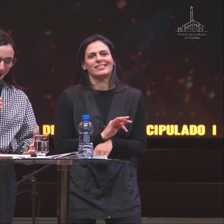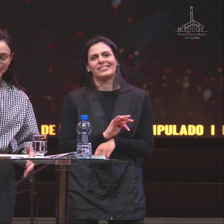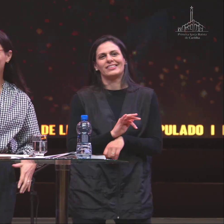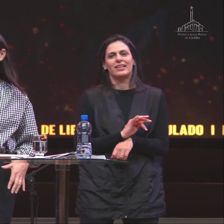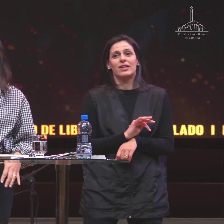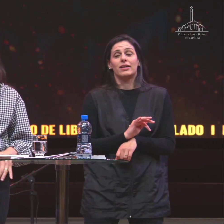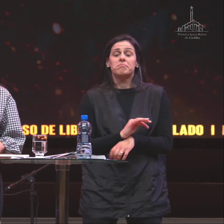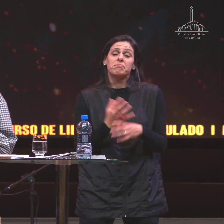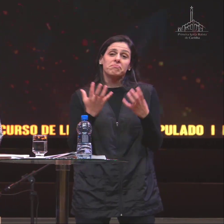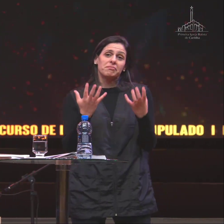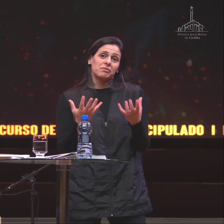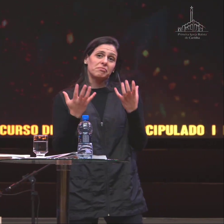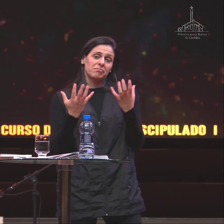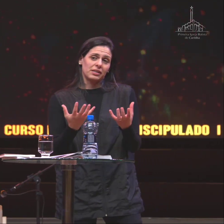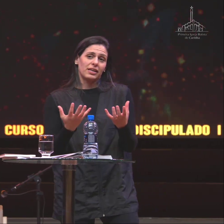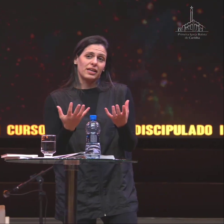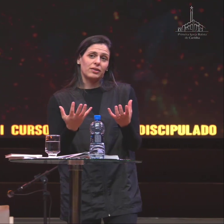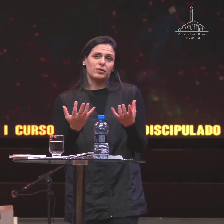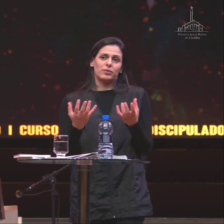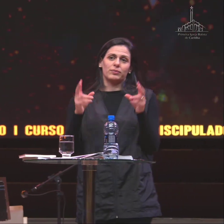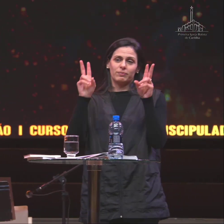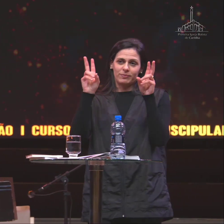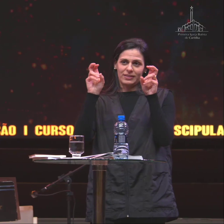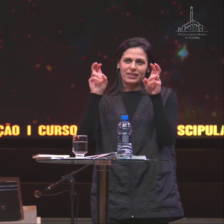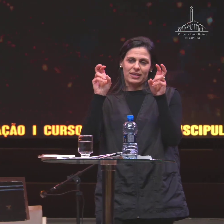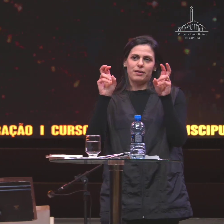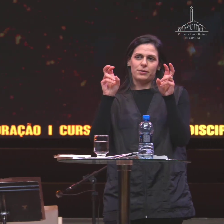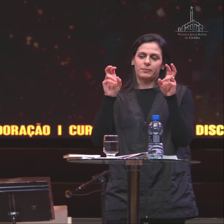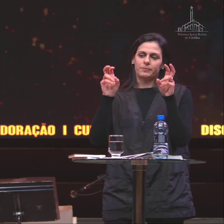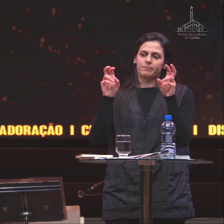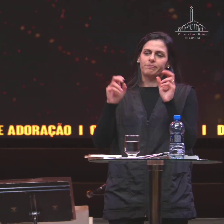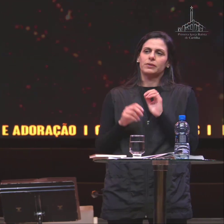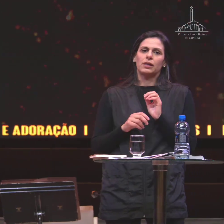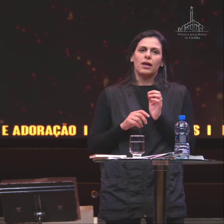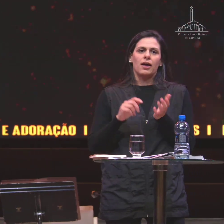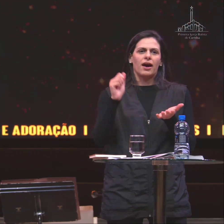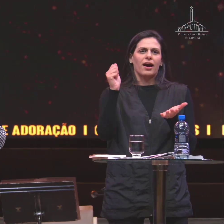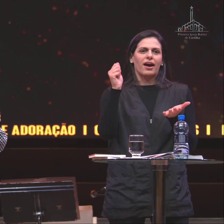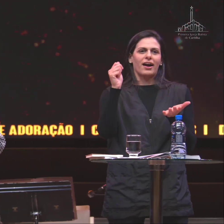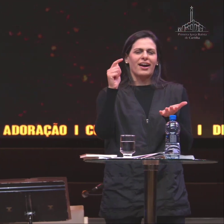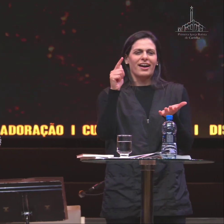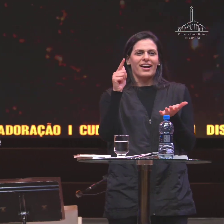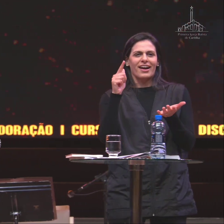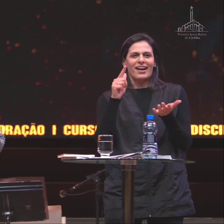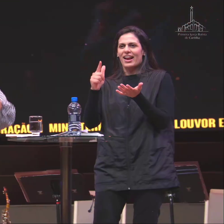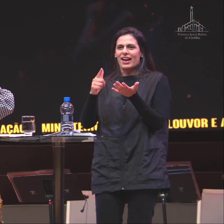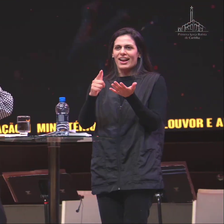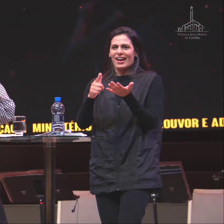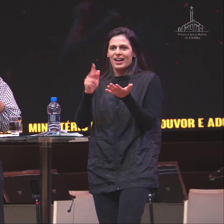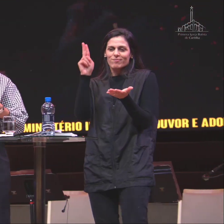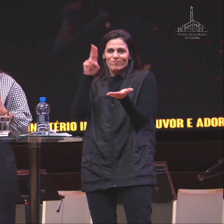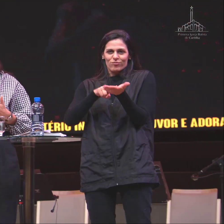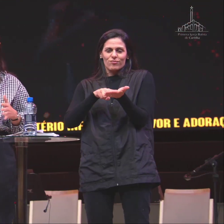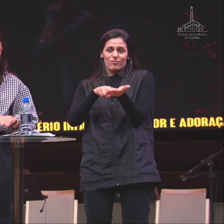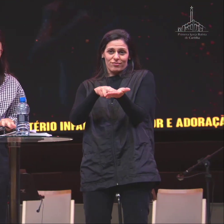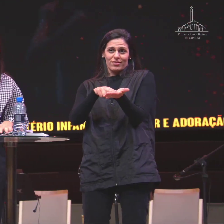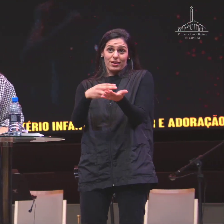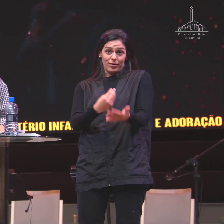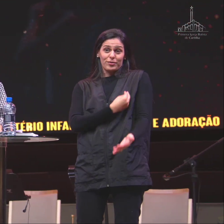mas em tábuas de corações humanos. Tal é a confiança que temos diante de Deus por meio de